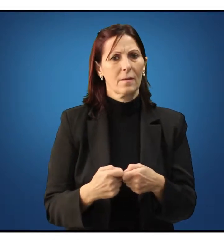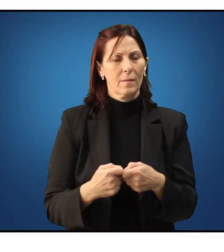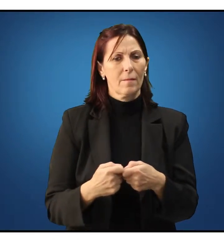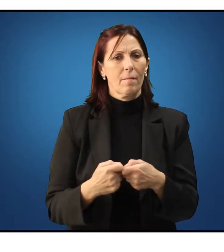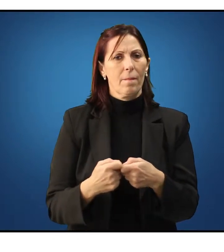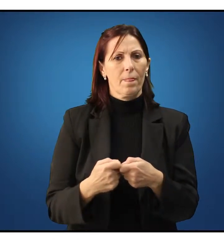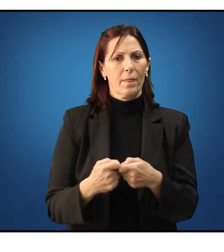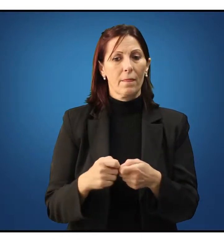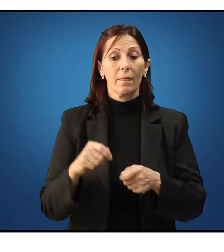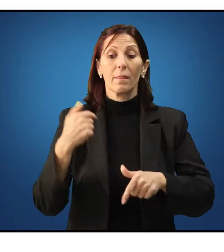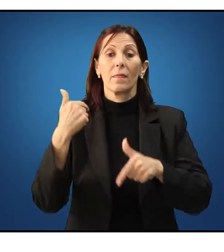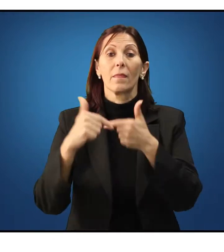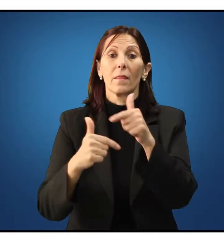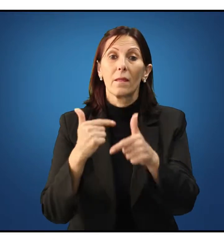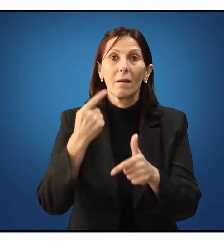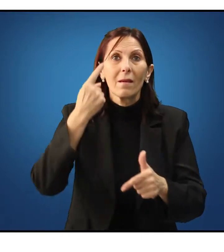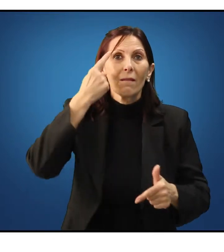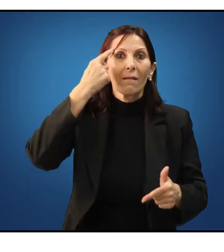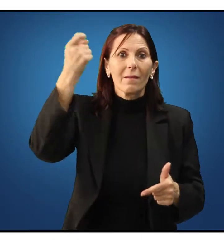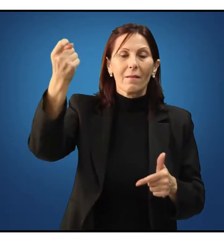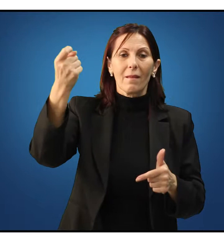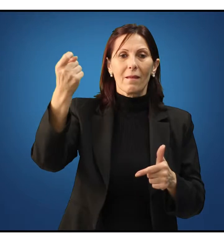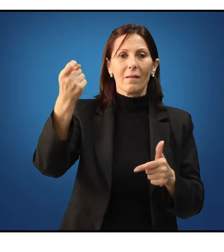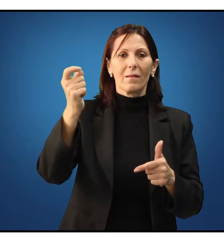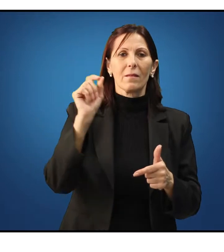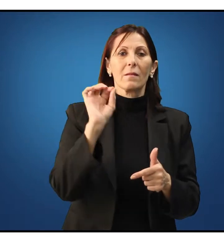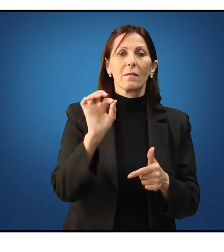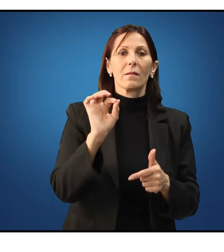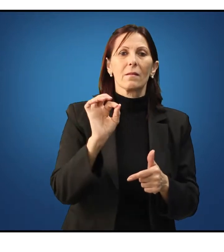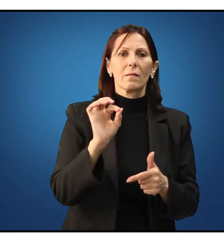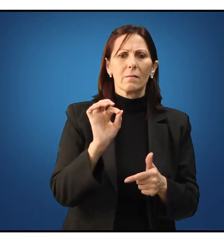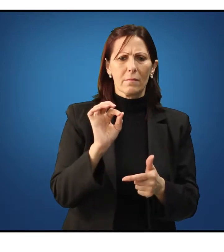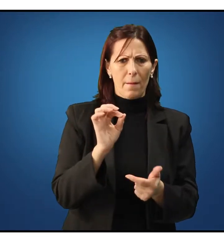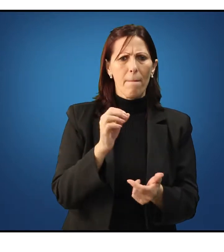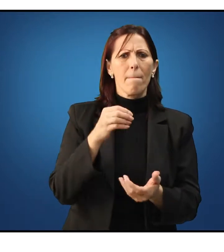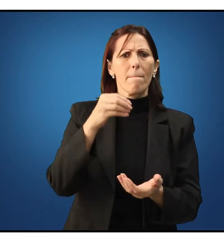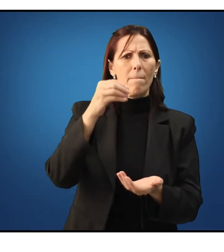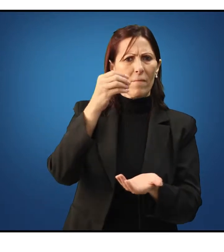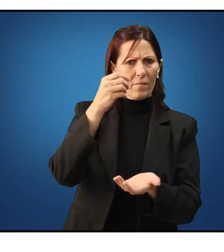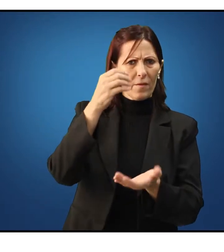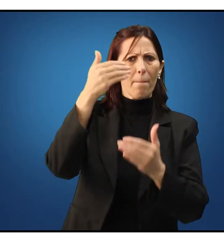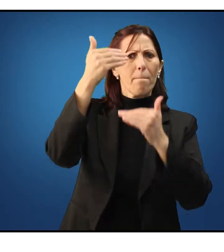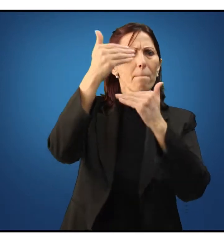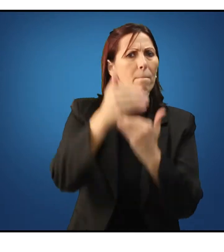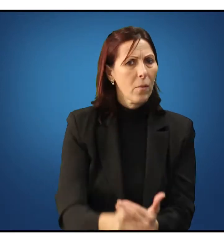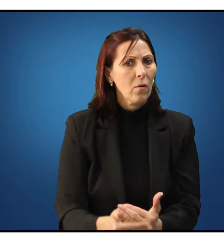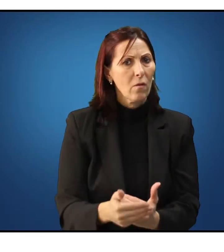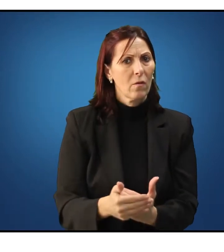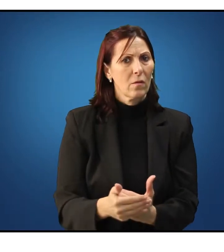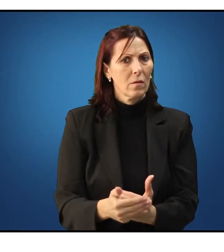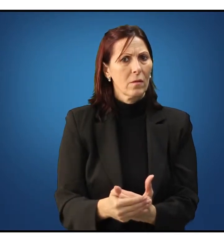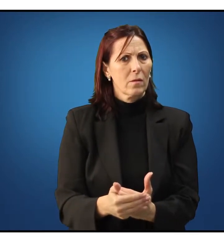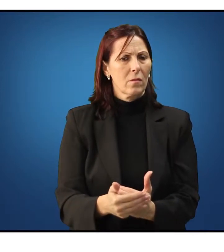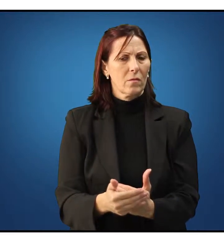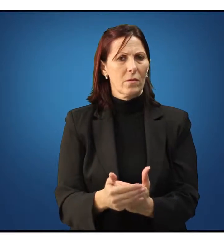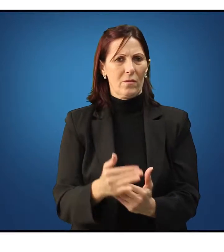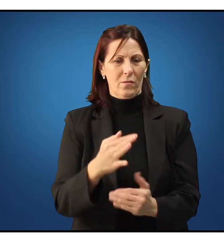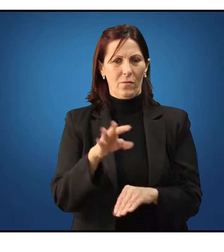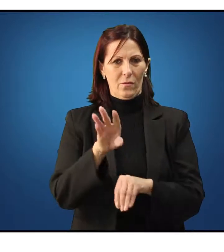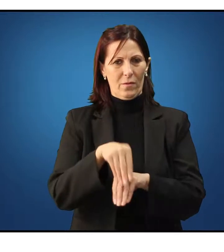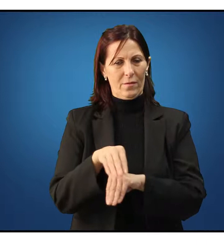trabalhar com a ideia de comprovação, de prova do conhecimento. E